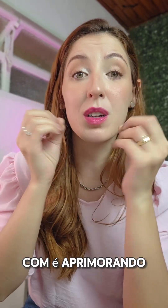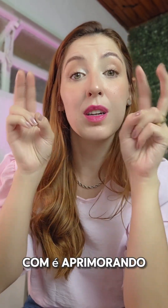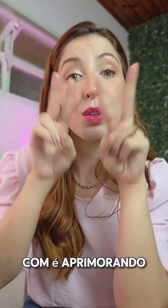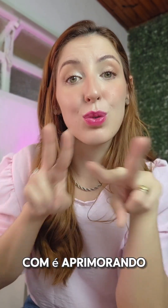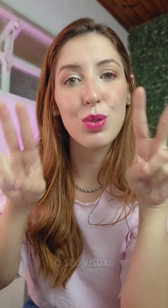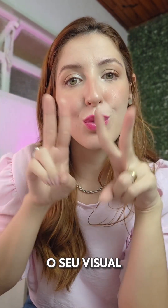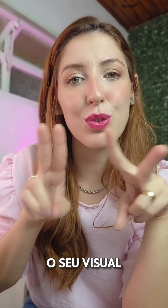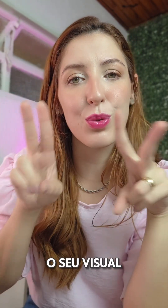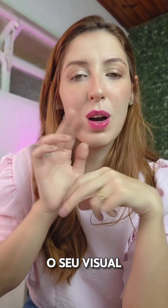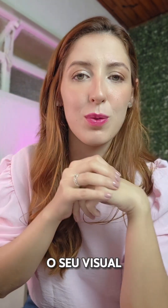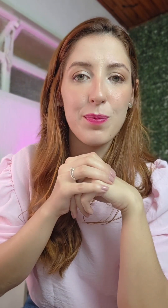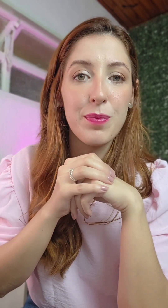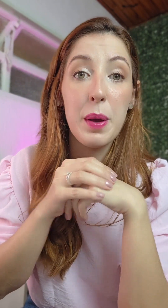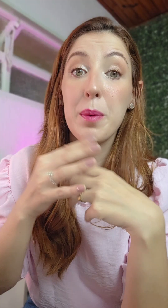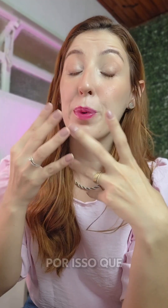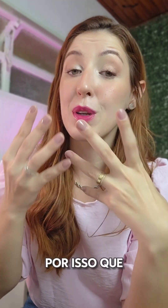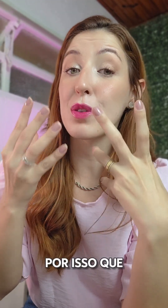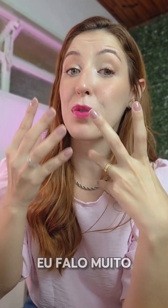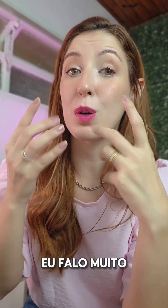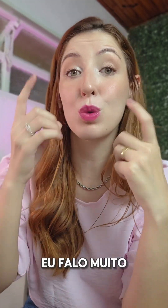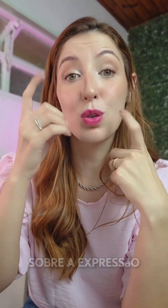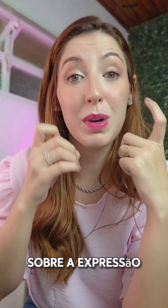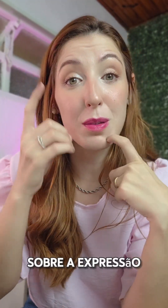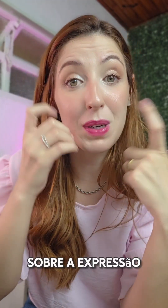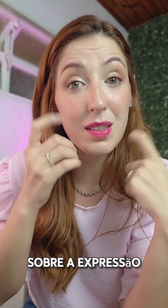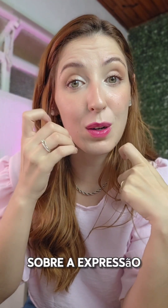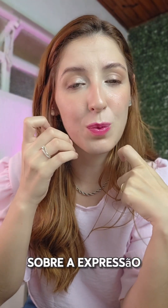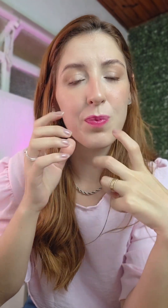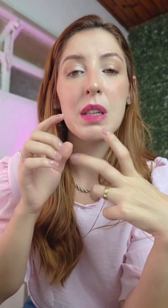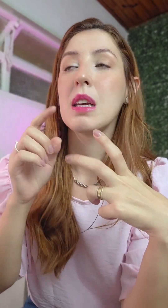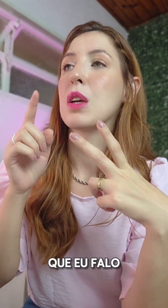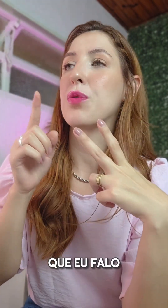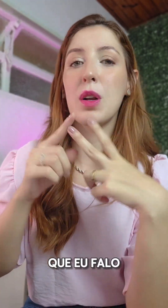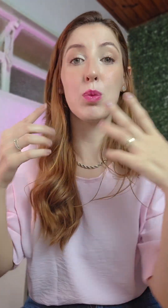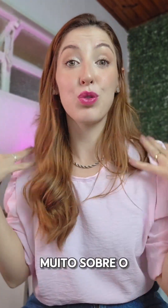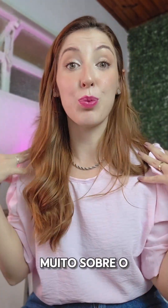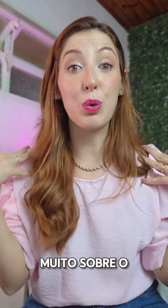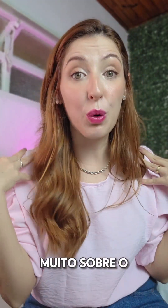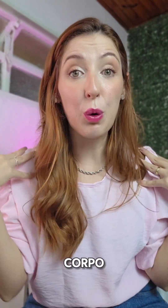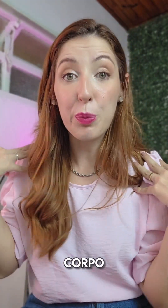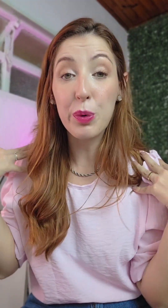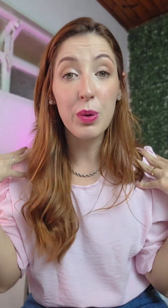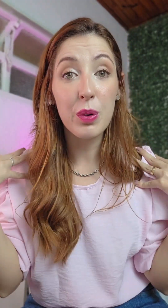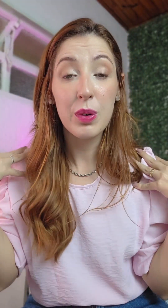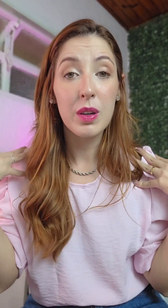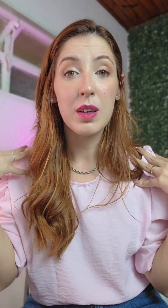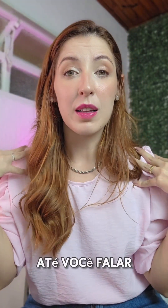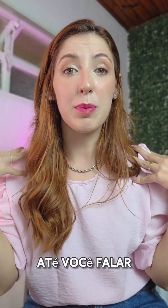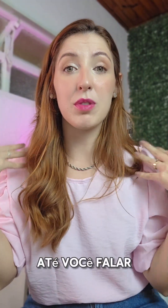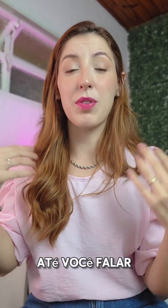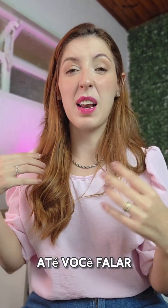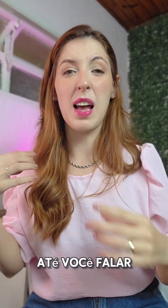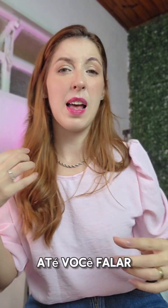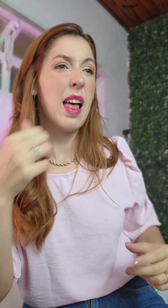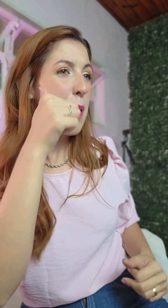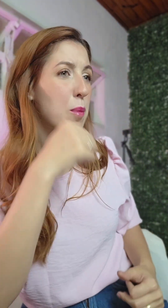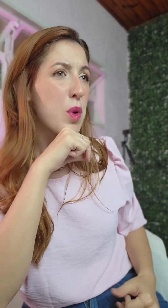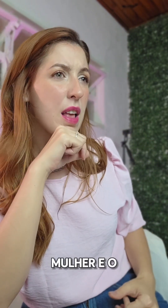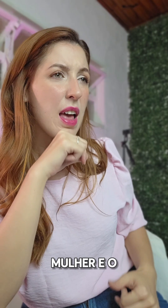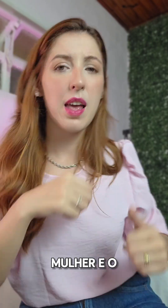aprimorando o seu visual. Por isso que eu falo muito sobre a expressão, que eu falo muito sobre o corpo, até para você falar mulher e